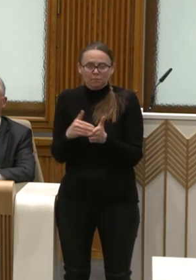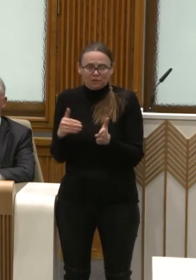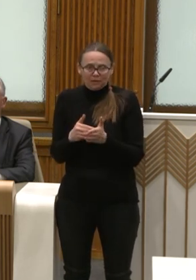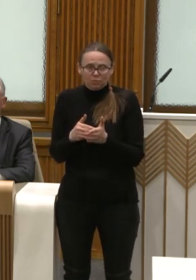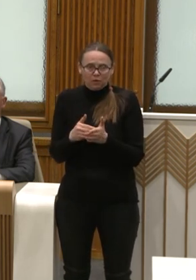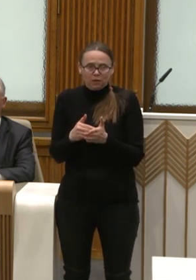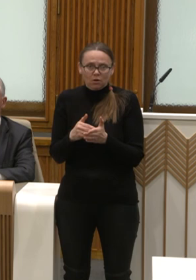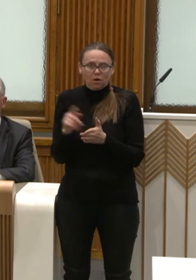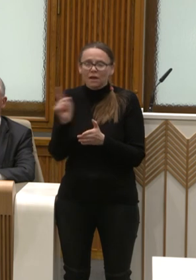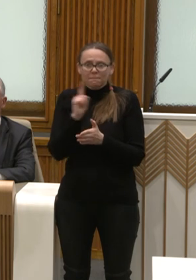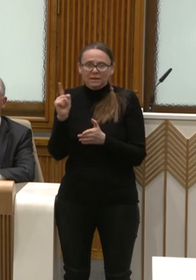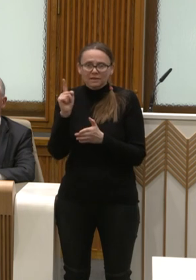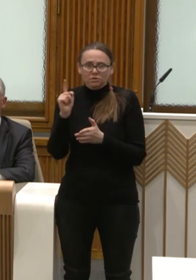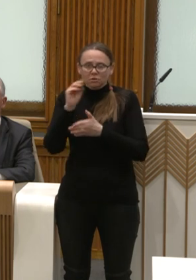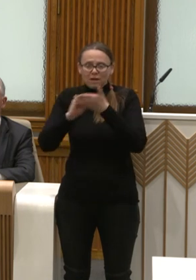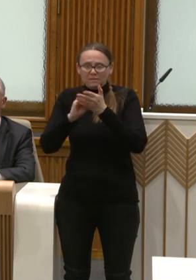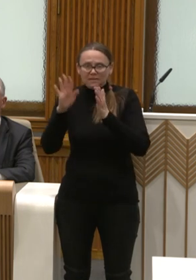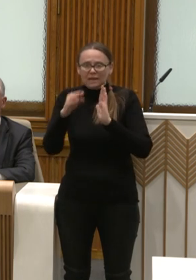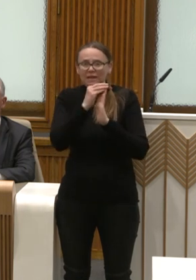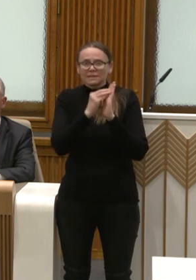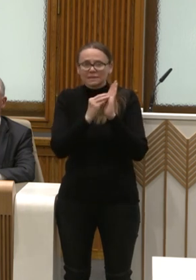pa niso navedene na teh seznamih,